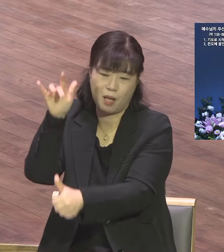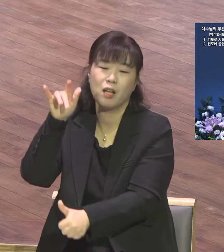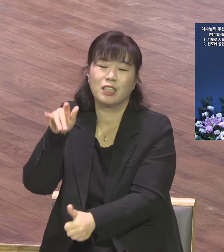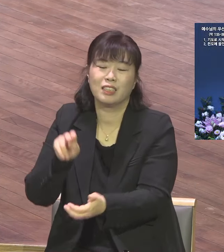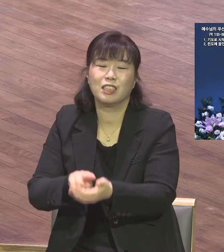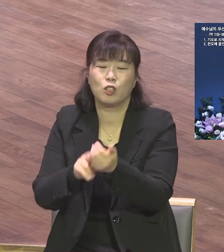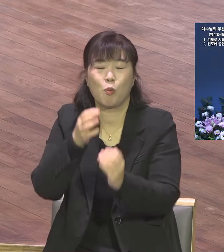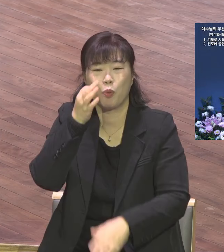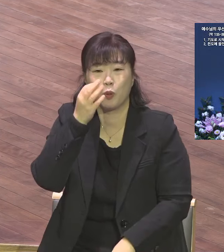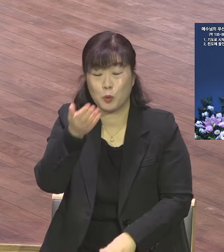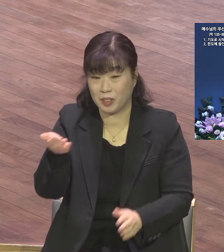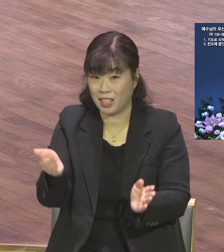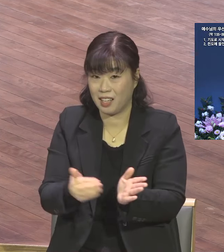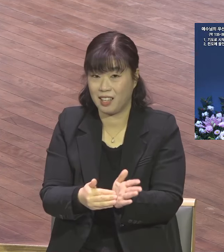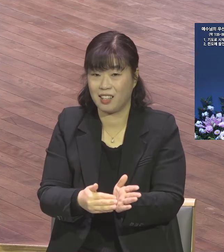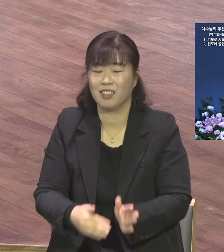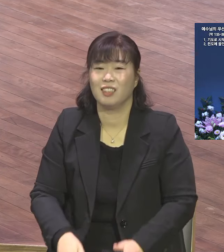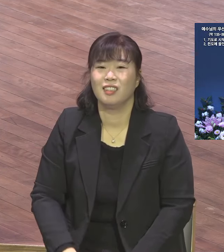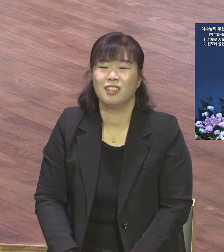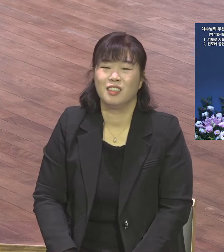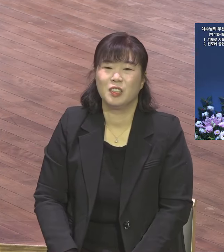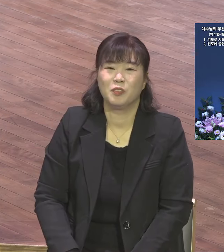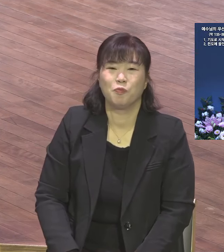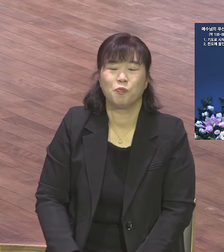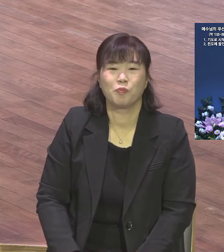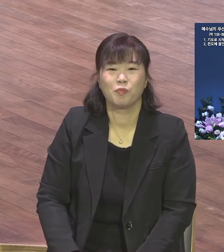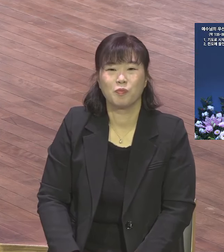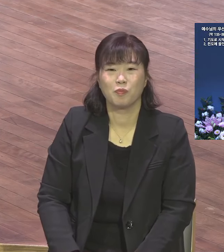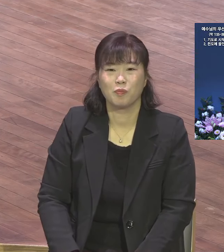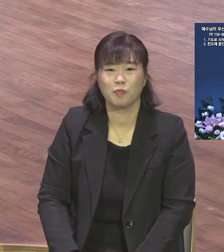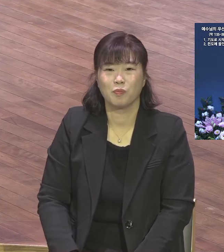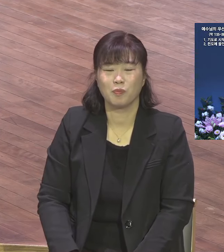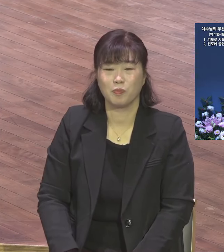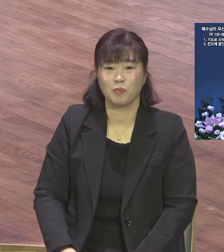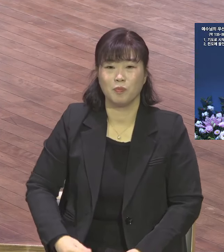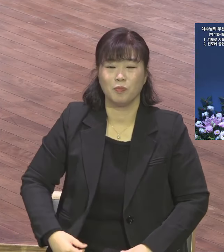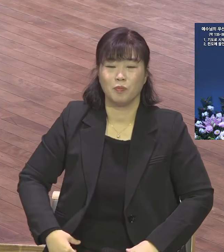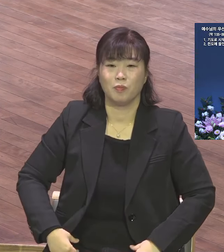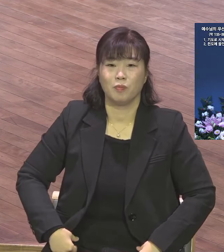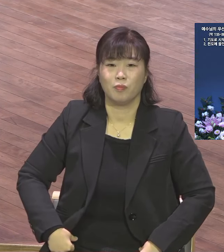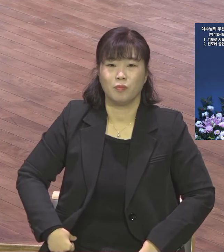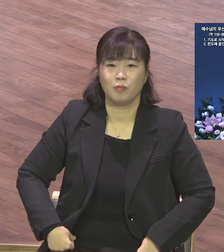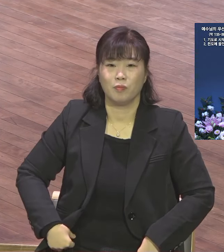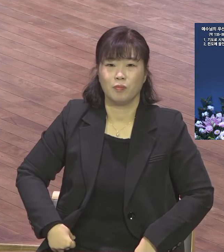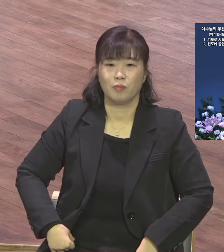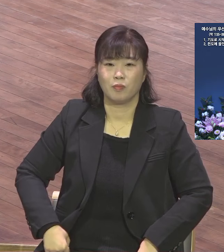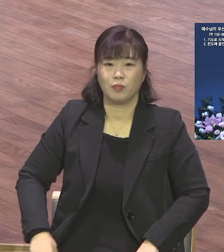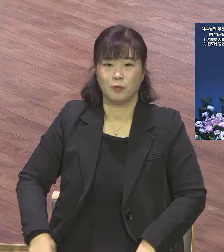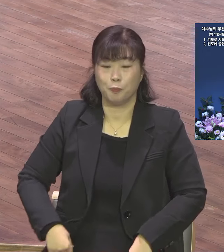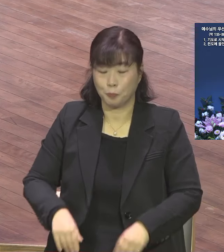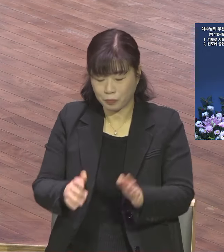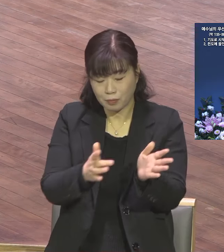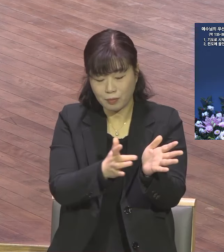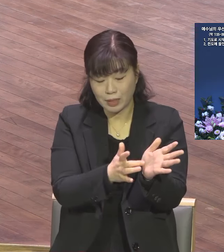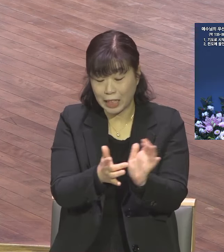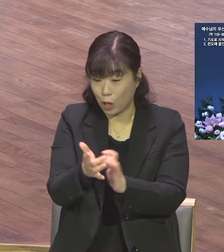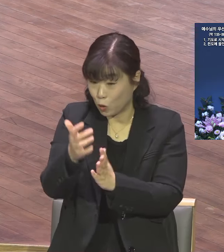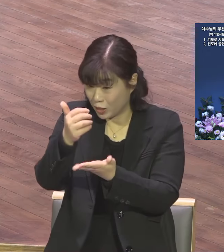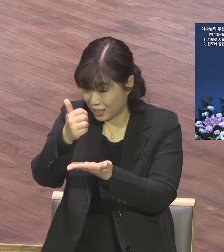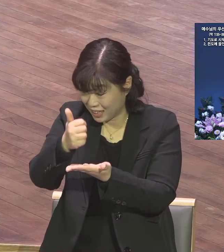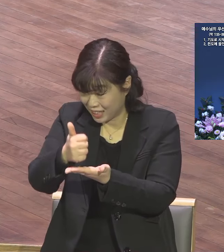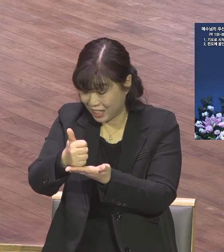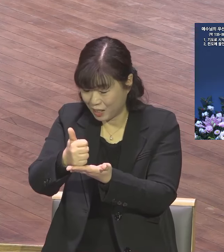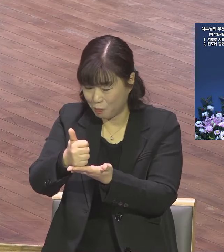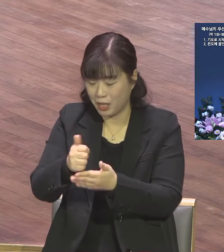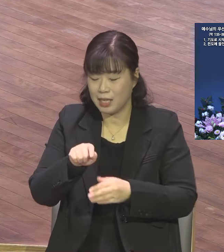예수님께서는 제자들을 향해서 예수님께서 오신 본질적 이유를 밝히고 있어요. 자,